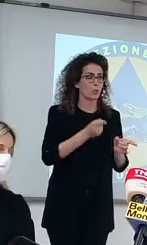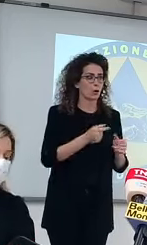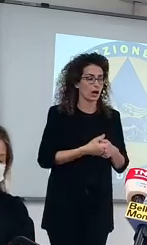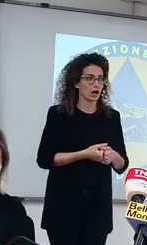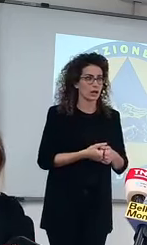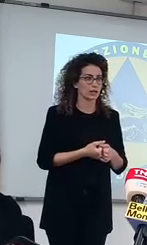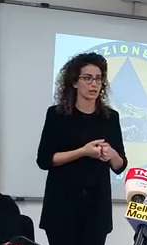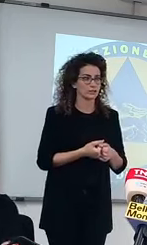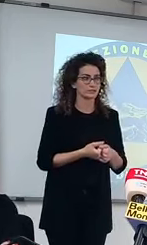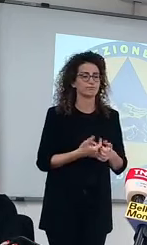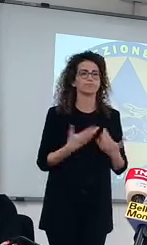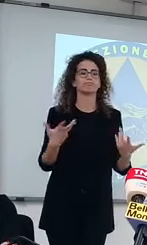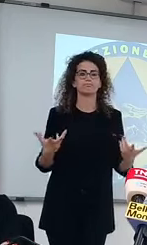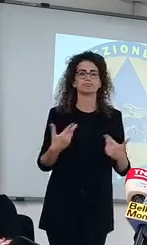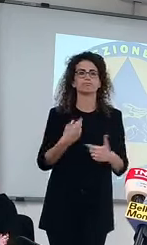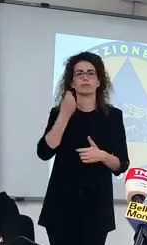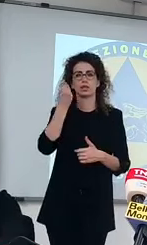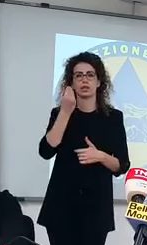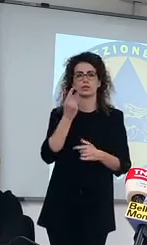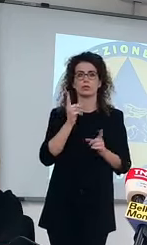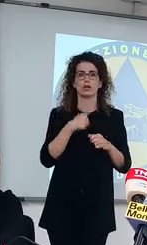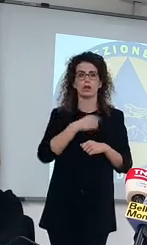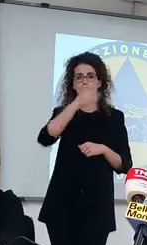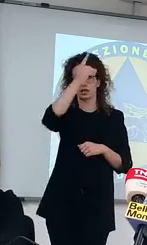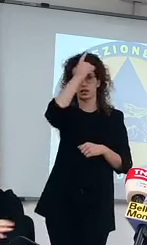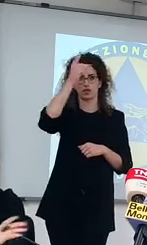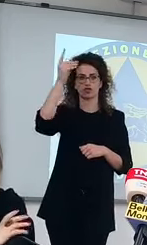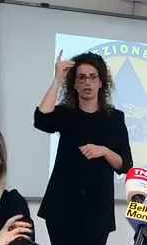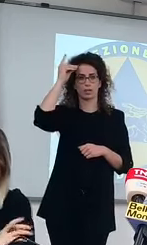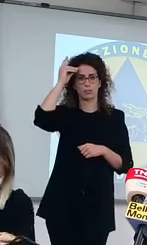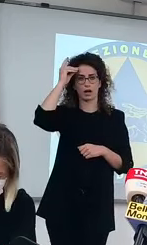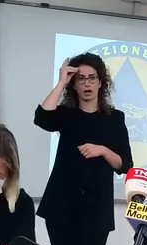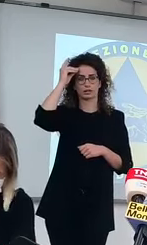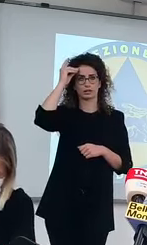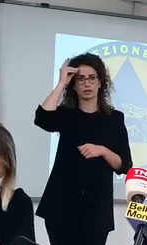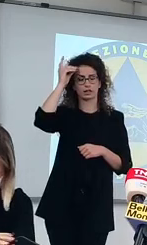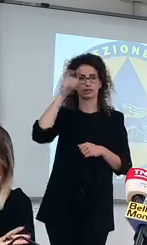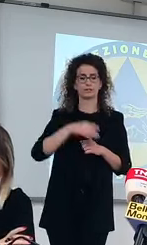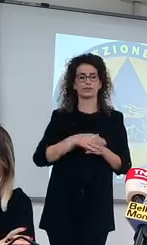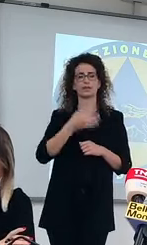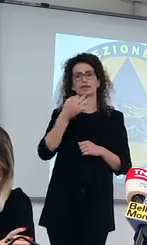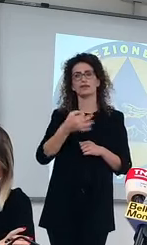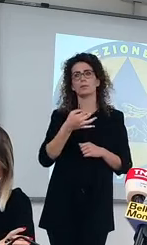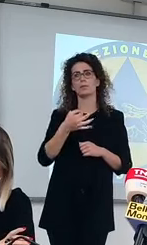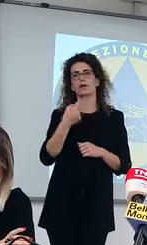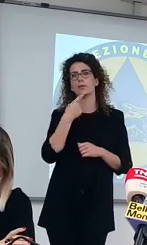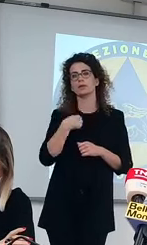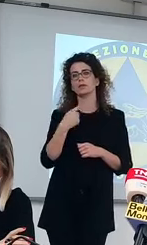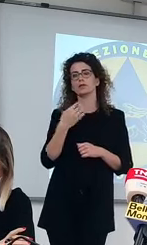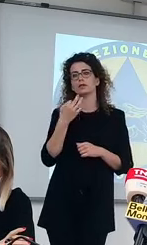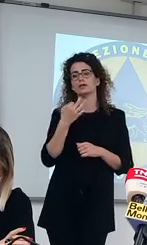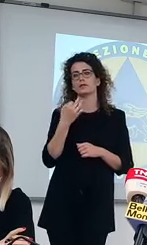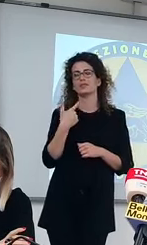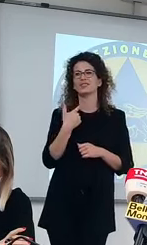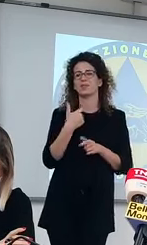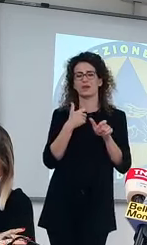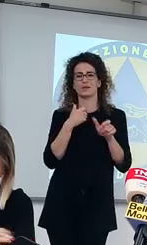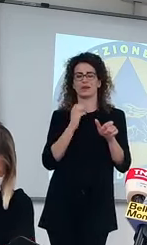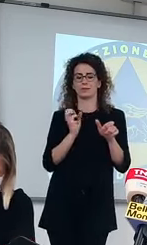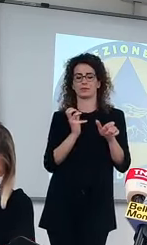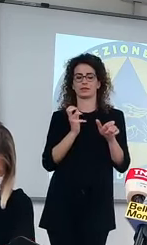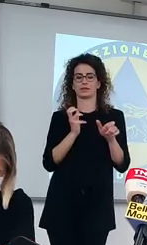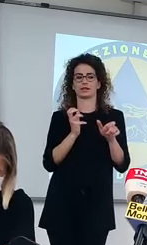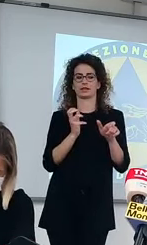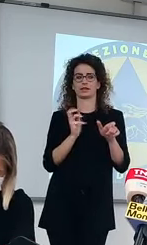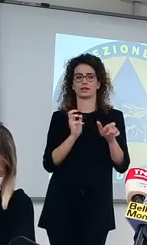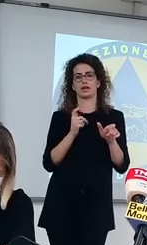questa decisione. Penso che la Germania sia sempre stata per noi, come si può dire, uso un termine che non si dovrebbe usare, ma uso un